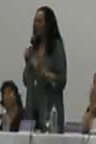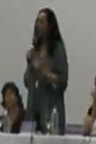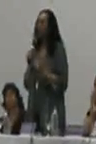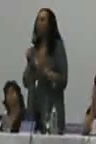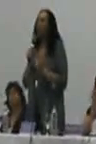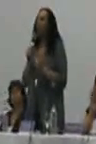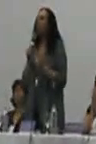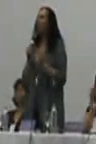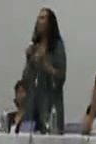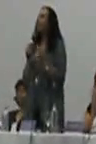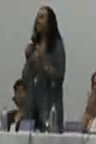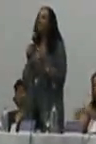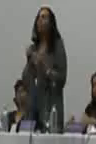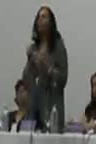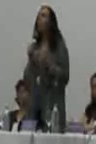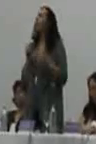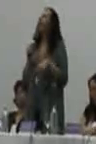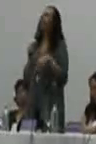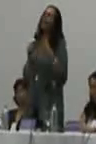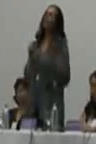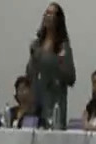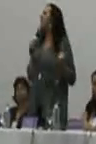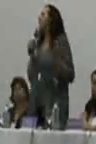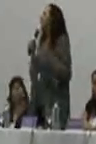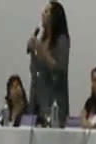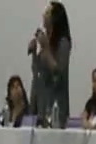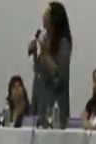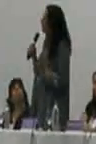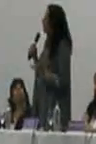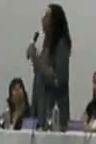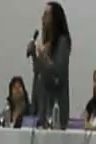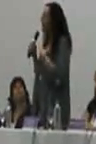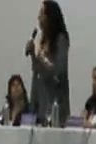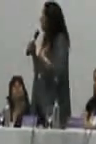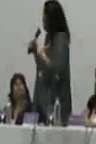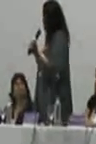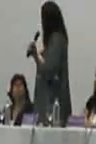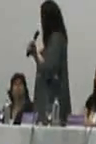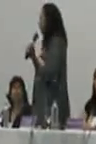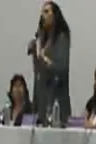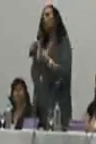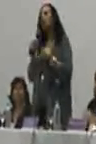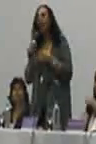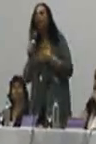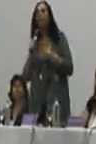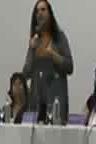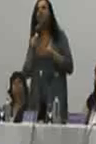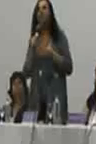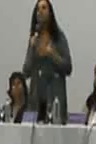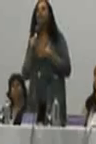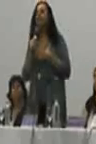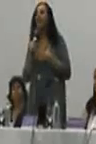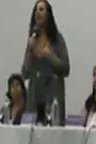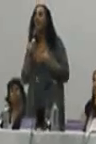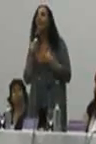dizer, porque é o seguinte, mesmo com a Lei Maria da Penha, a violência aumentou. Eu não tenho essa leitura. O que eu acho é o seguinte,